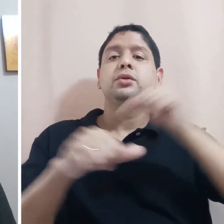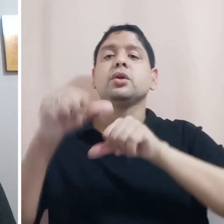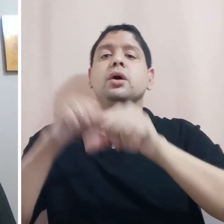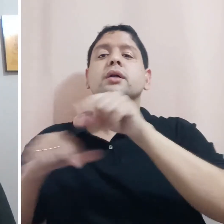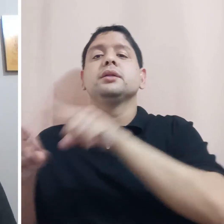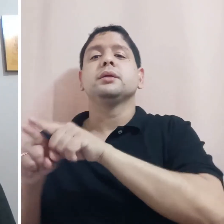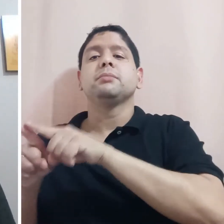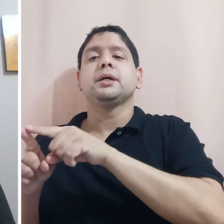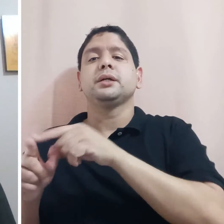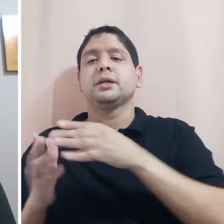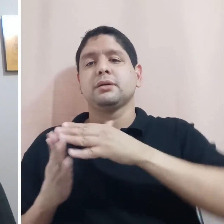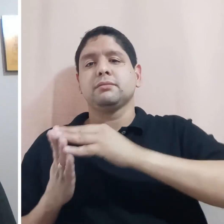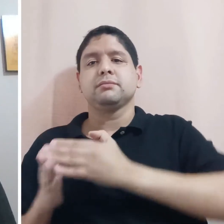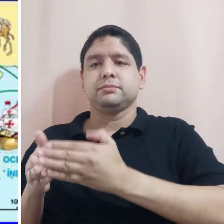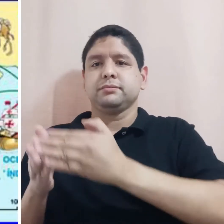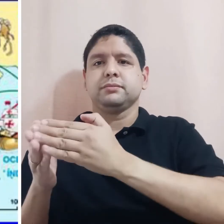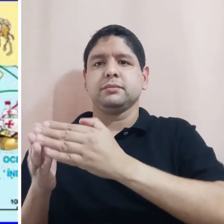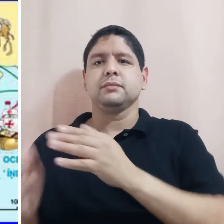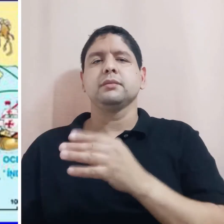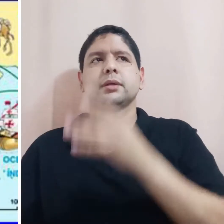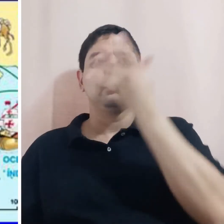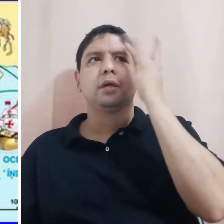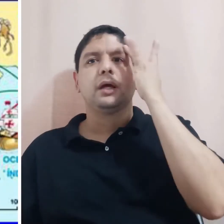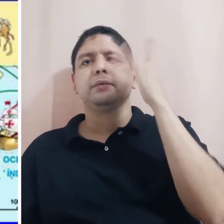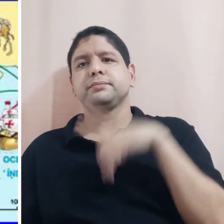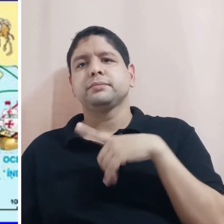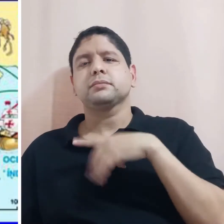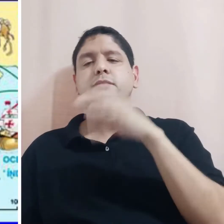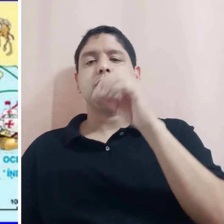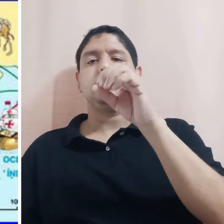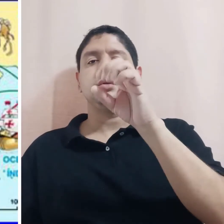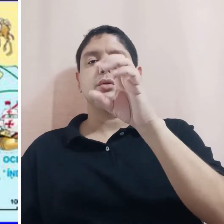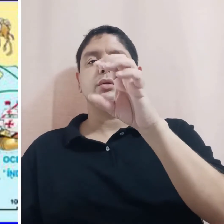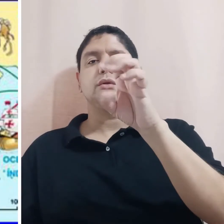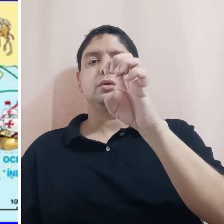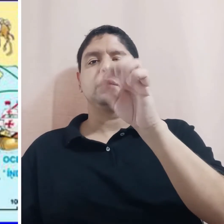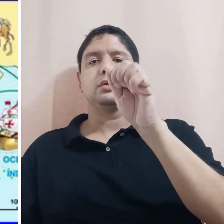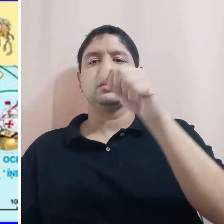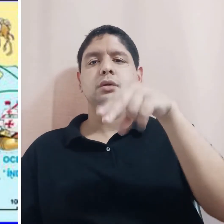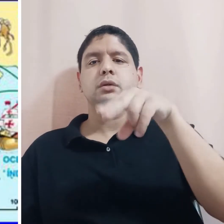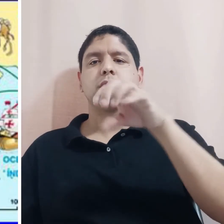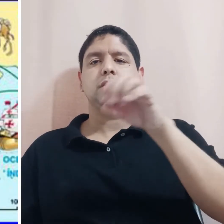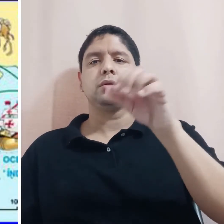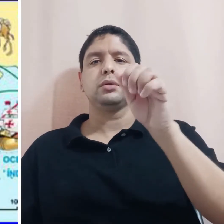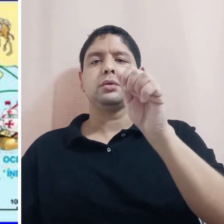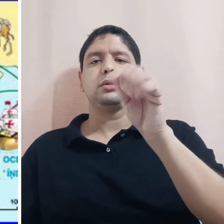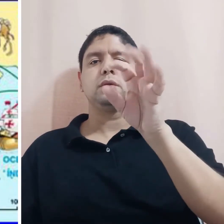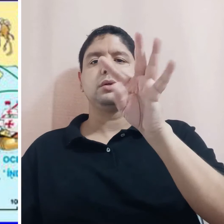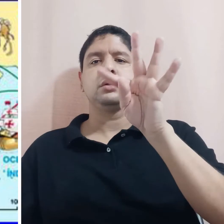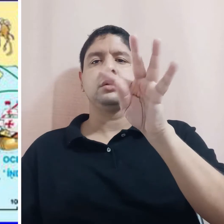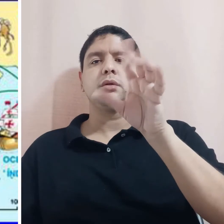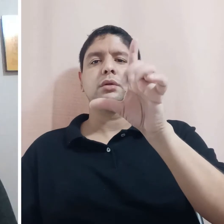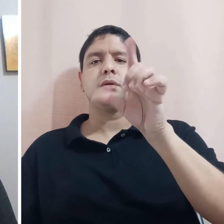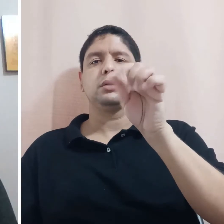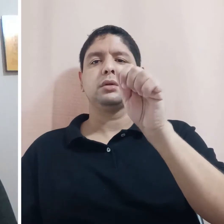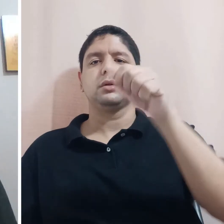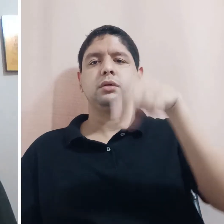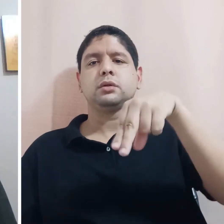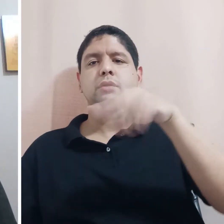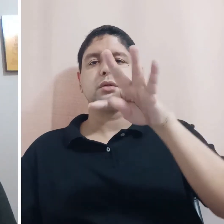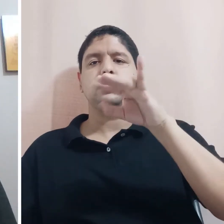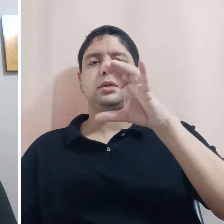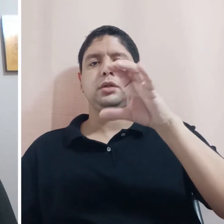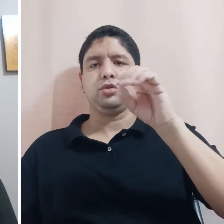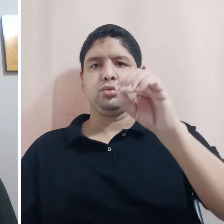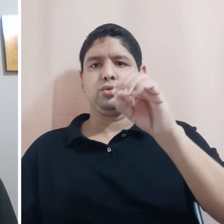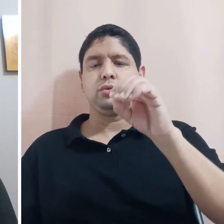continente asiático, ir pelo mar. Mas pelo mar significava ter que ir pelo oceano, primeiro pelo Oceano Atlântico, e aí assim,